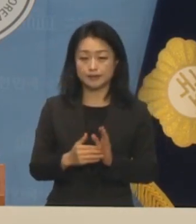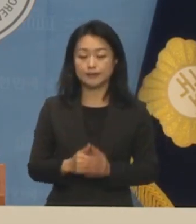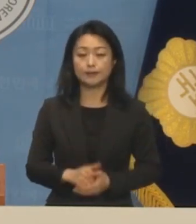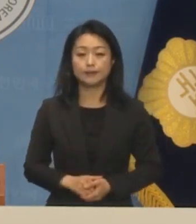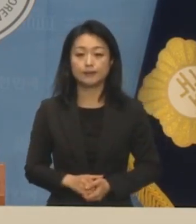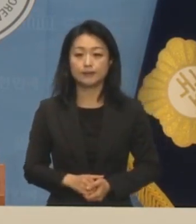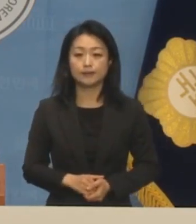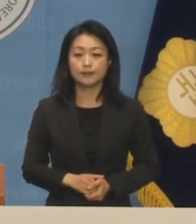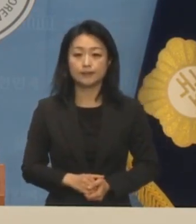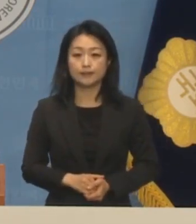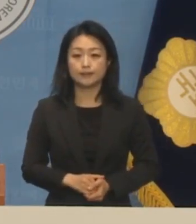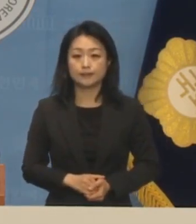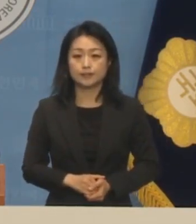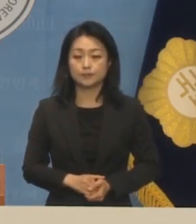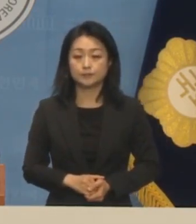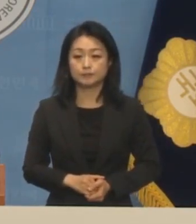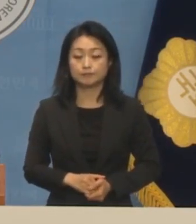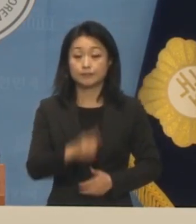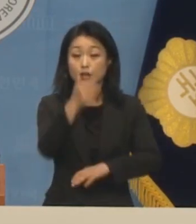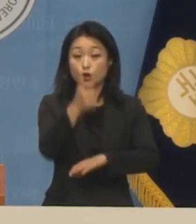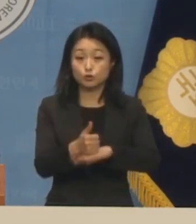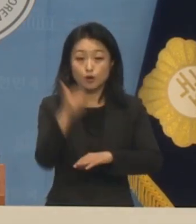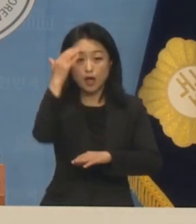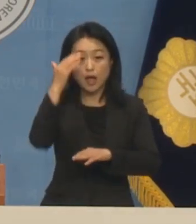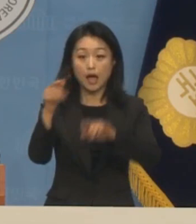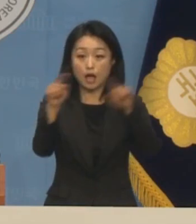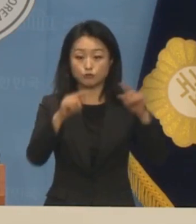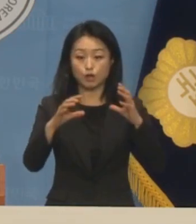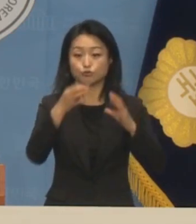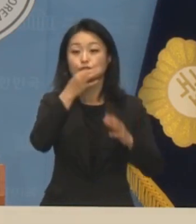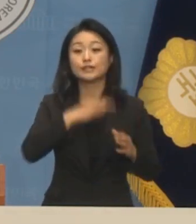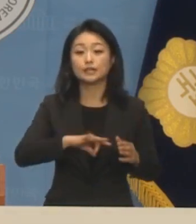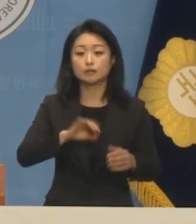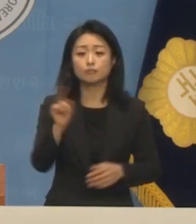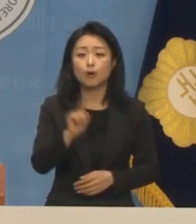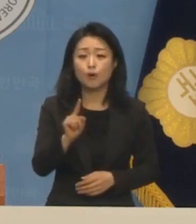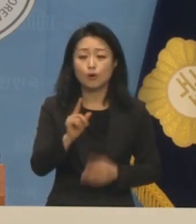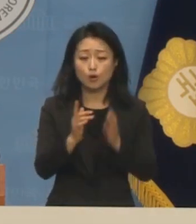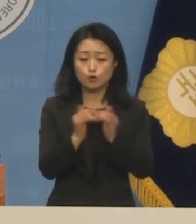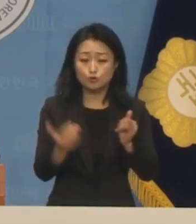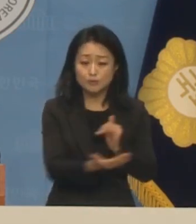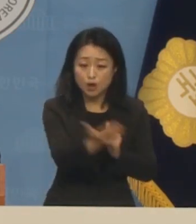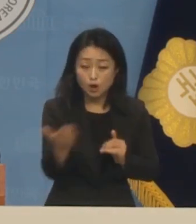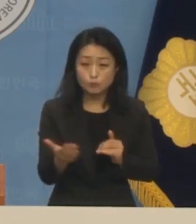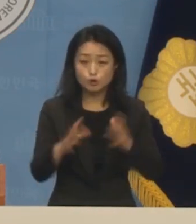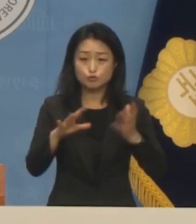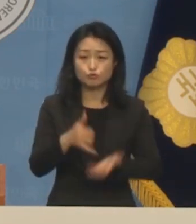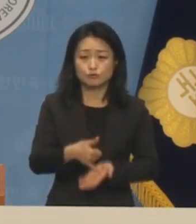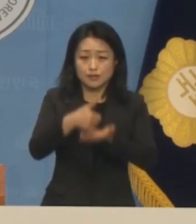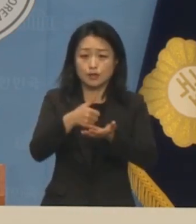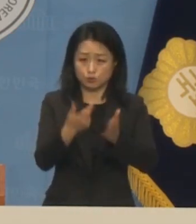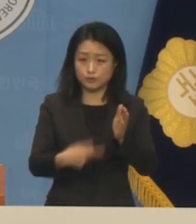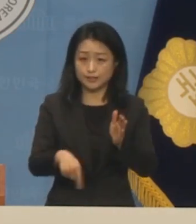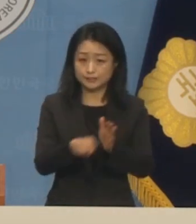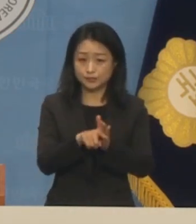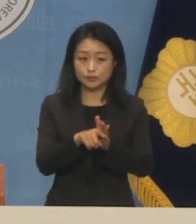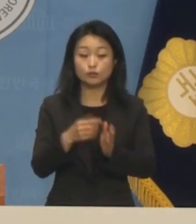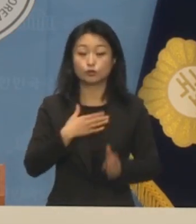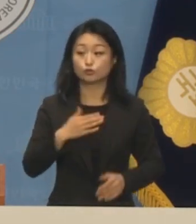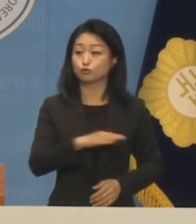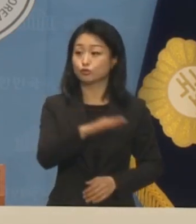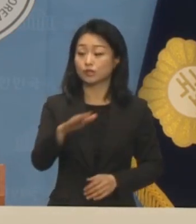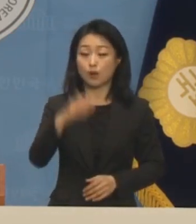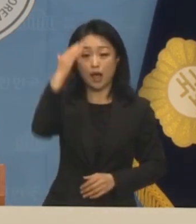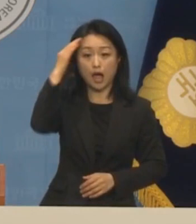있었습니다. 결국 대한민국의 국익, 국민, 국격을 지키기 위해서 우리도